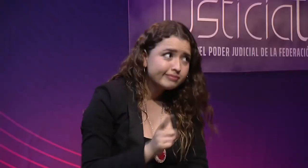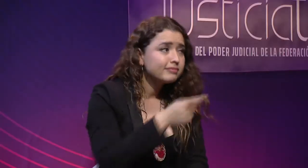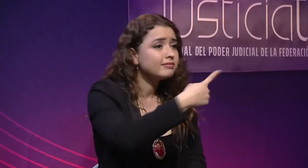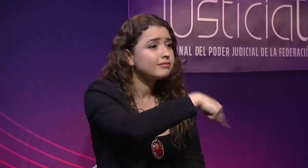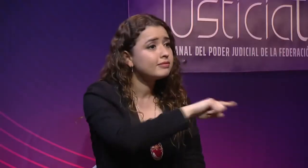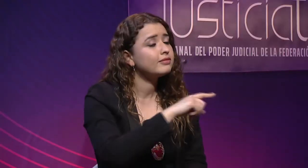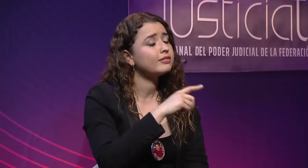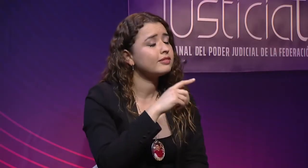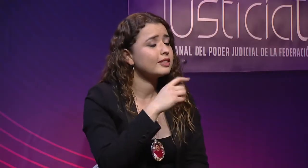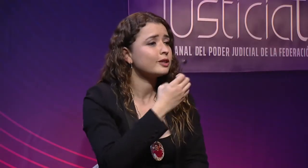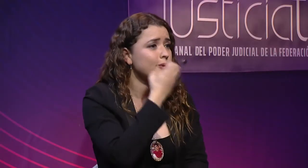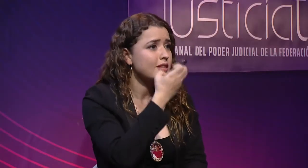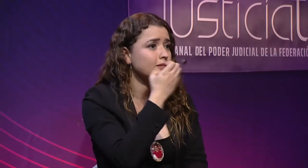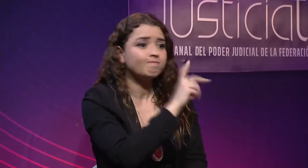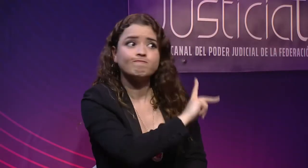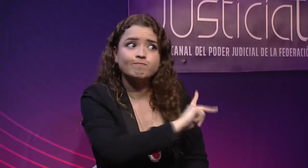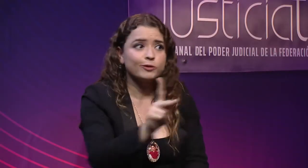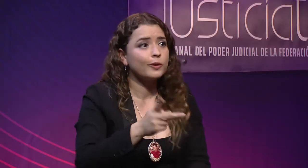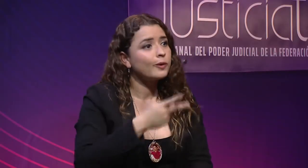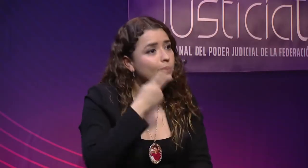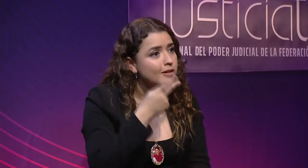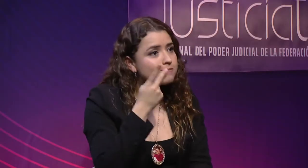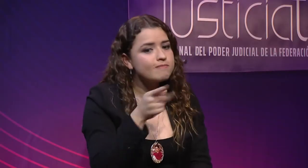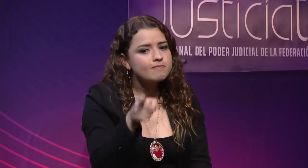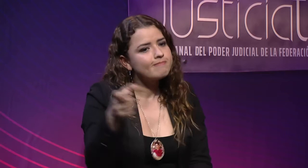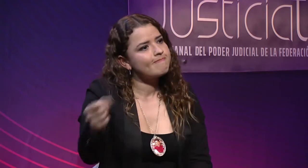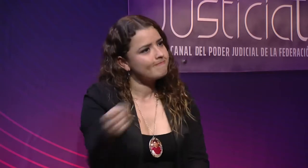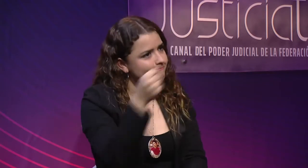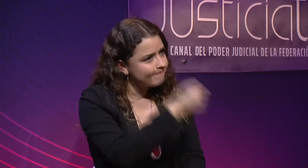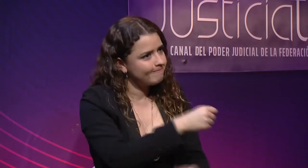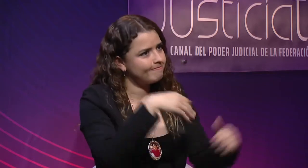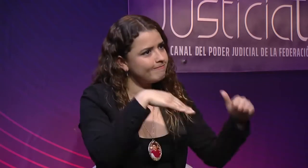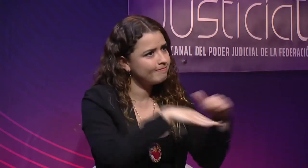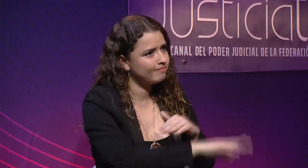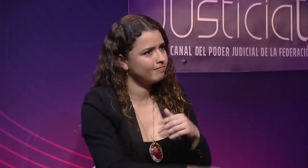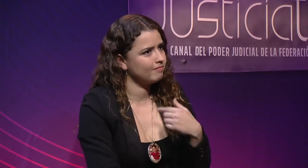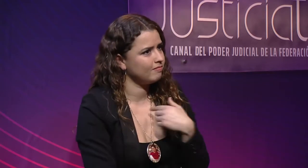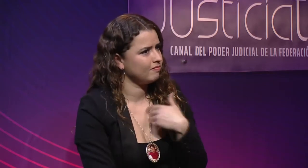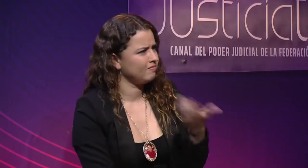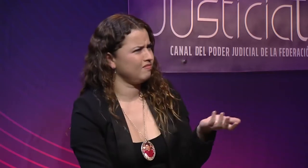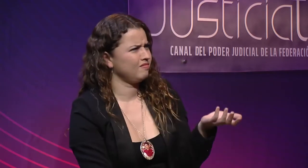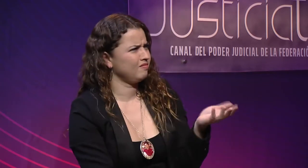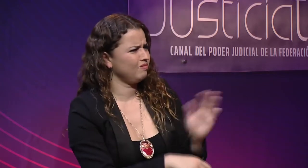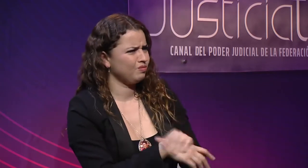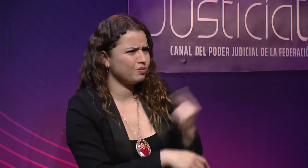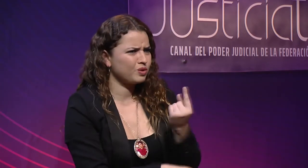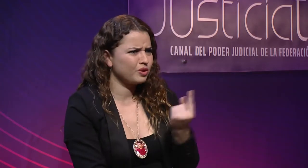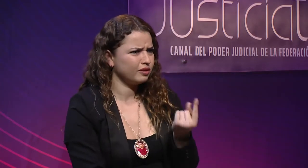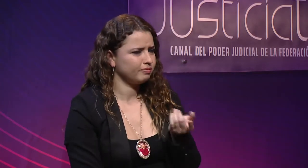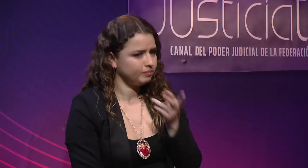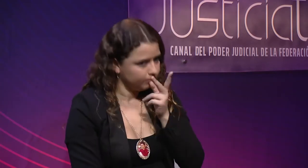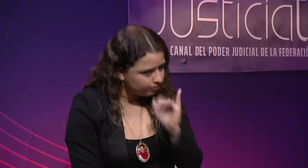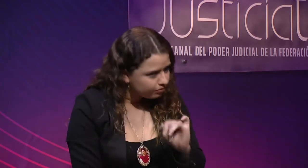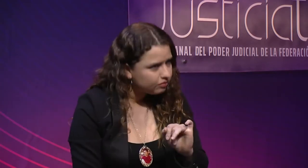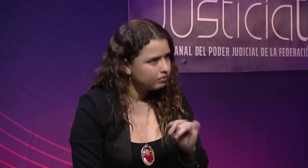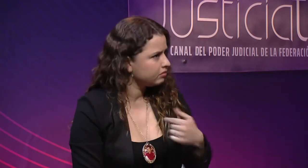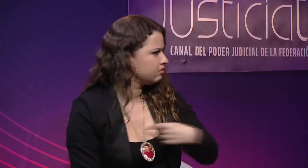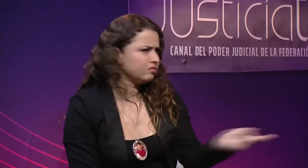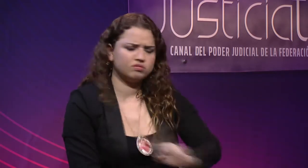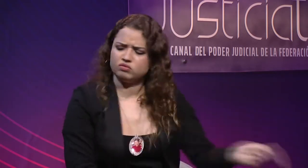sordos. Y me dijeron, no, tienes que cursar aquí, en esta escuela donde todos son oyentes. Y yo decía, ¿pero por qué Y mis papás